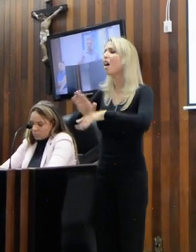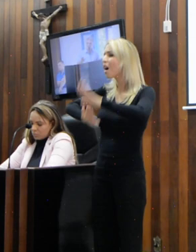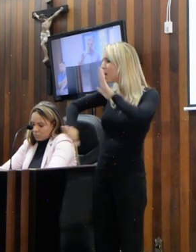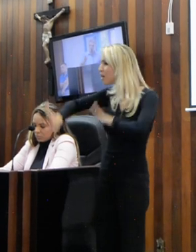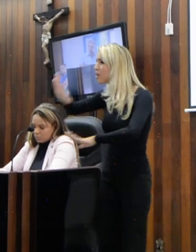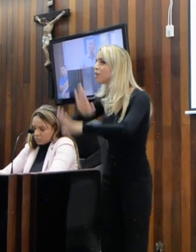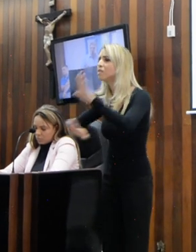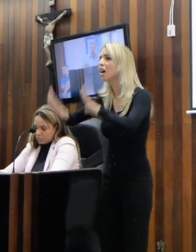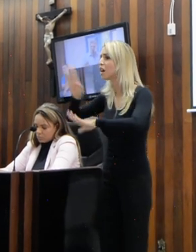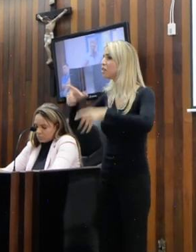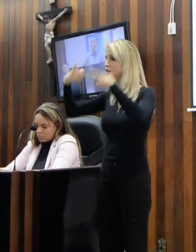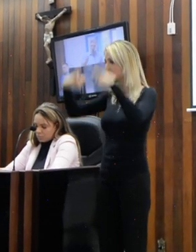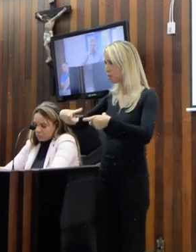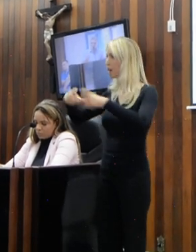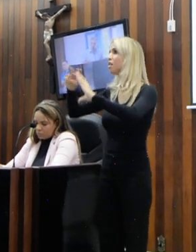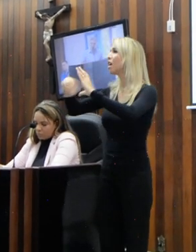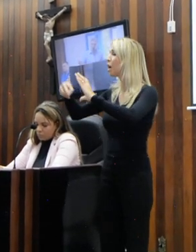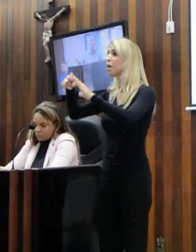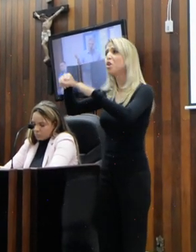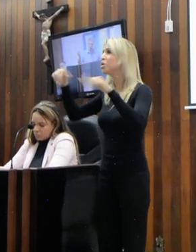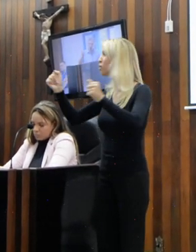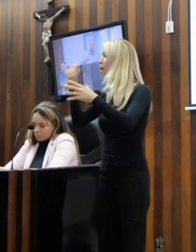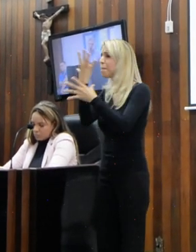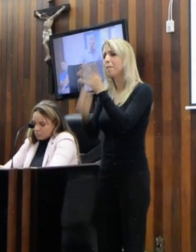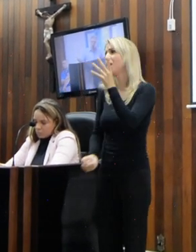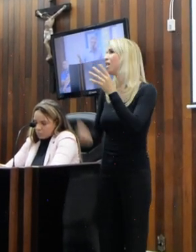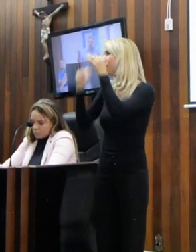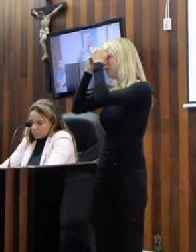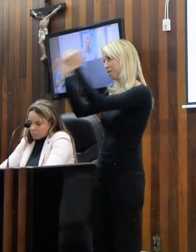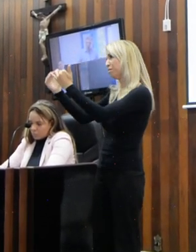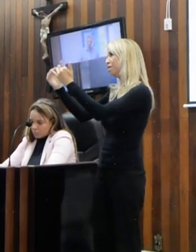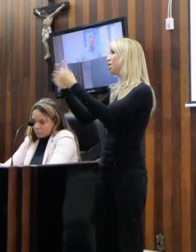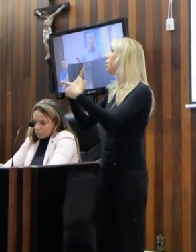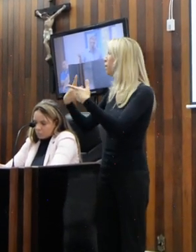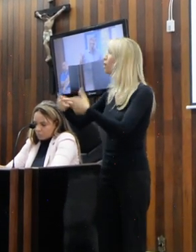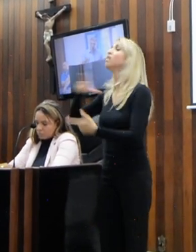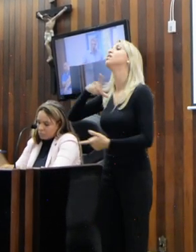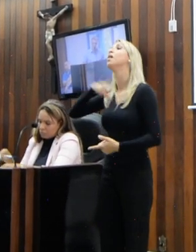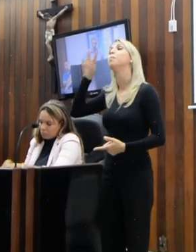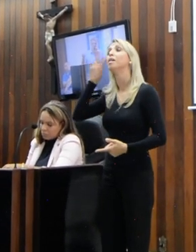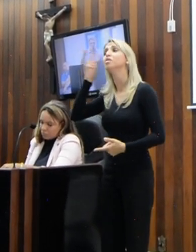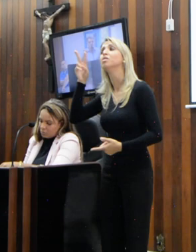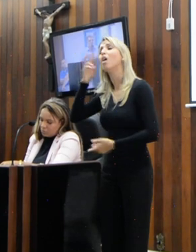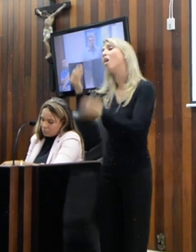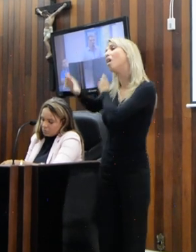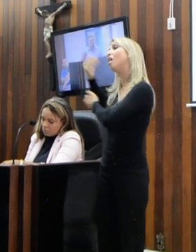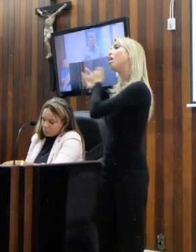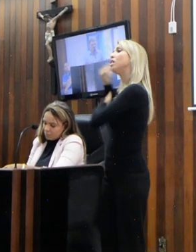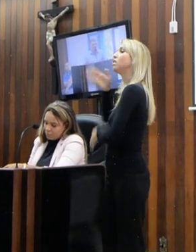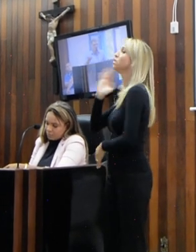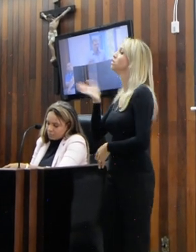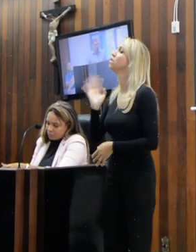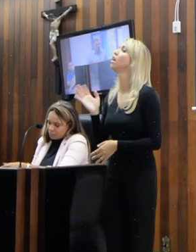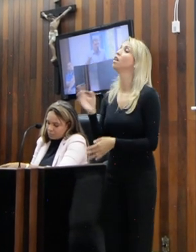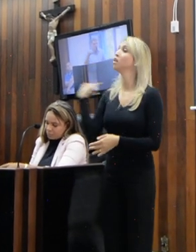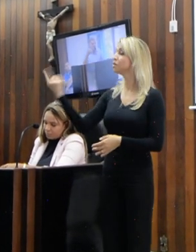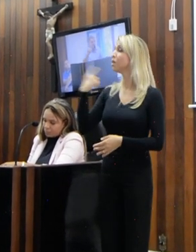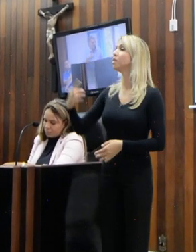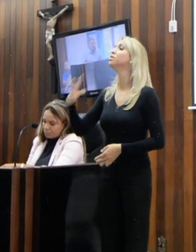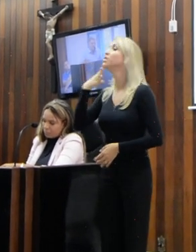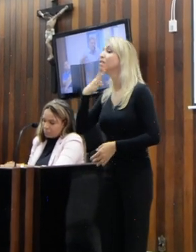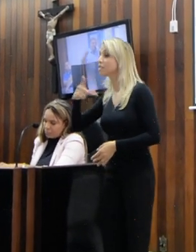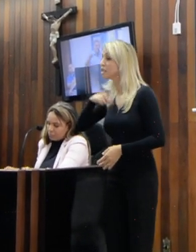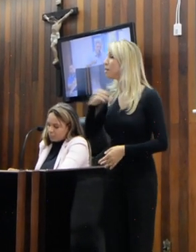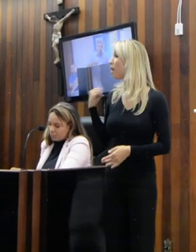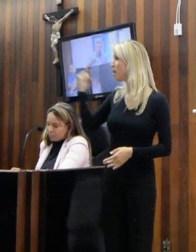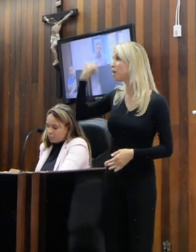de ser respeitada. Por toda essa história que ela traz, por tudo que a gente conhece da importância que ela